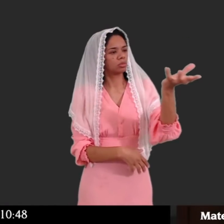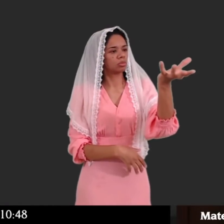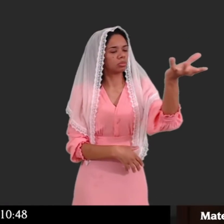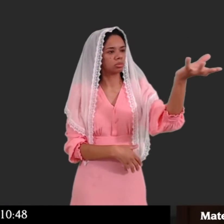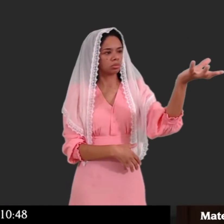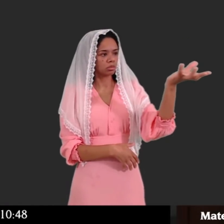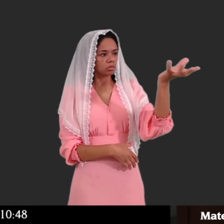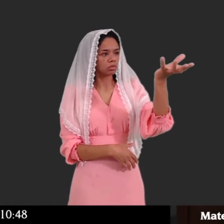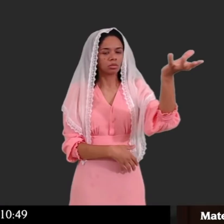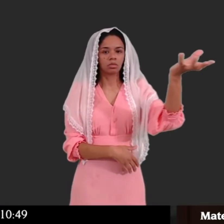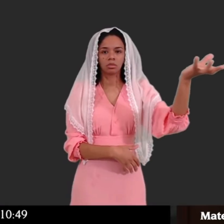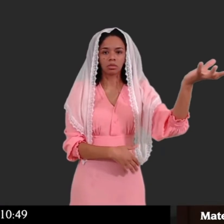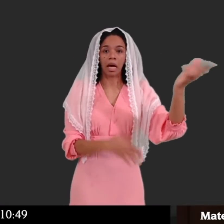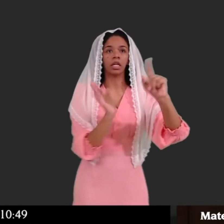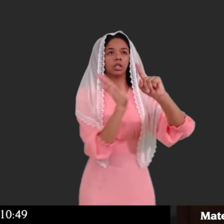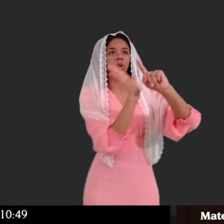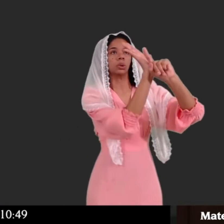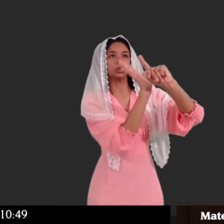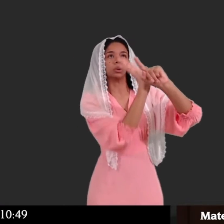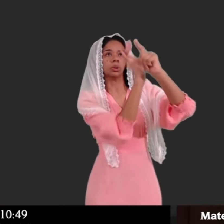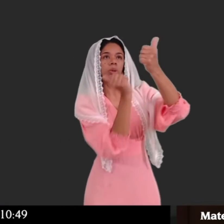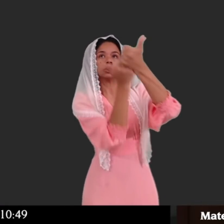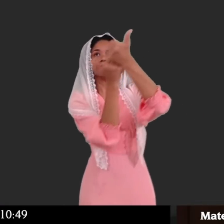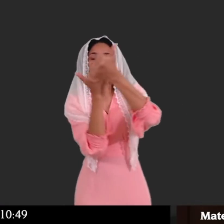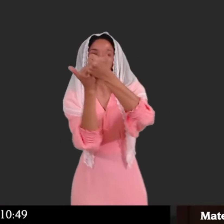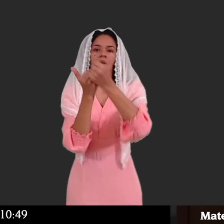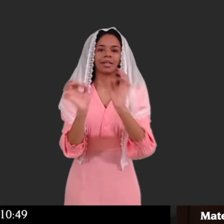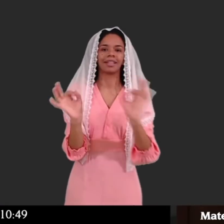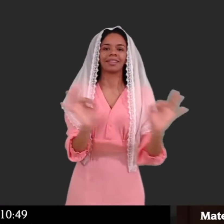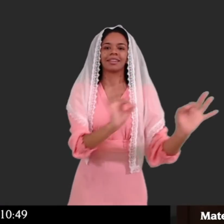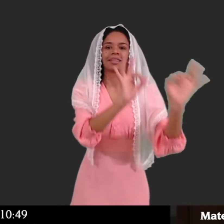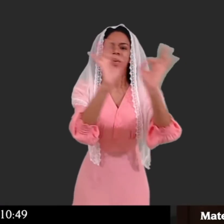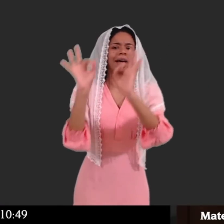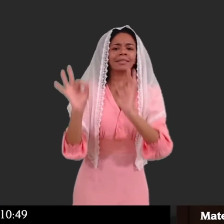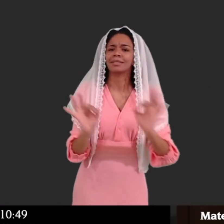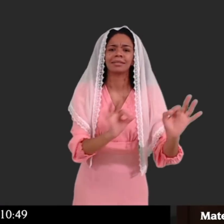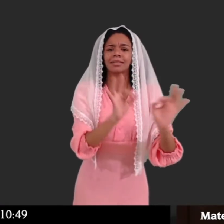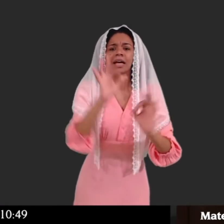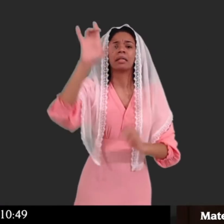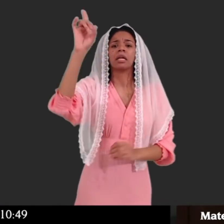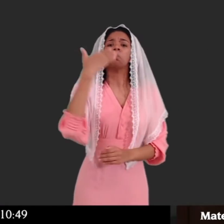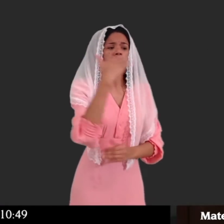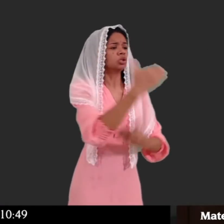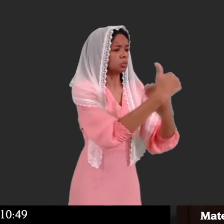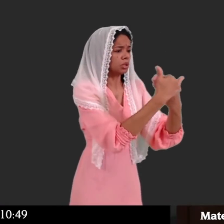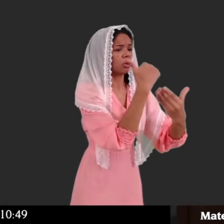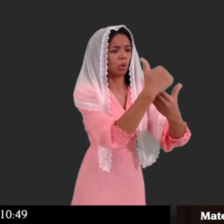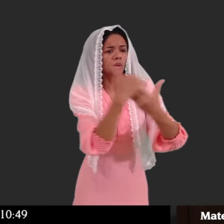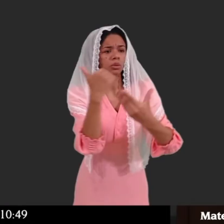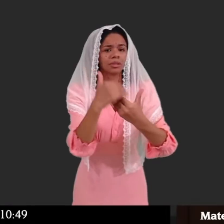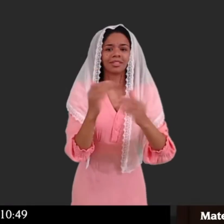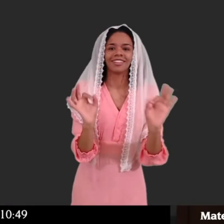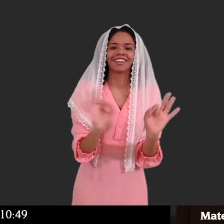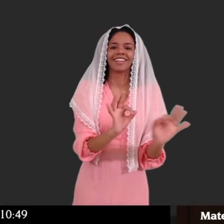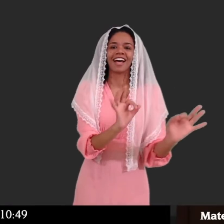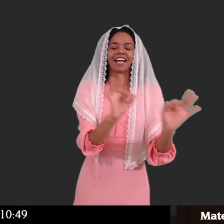Equador. Ninguém está ajudando ela a rodar, não pediu emprestado ajuda para ninguém, nem conselho aos físicos. Ele